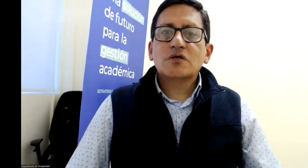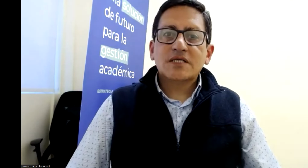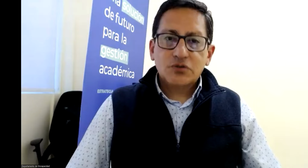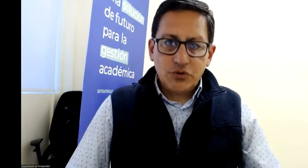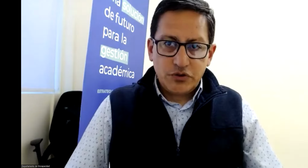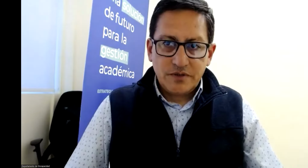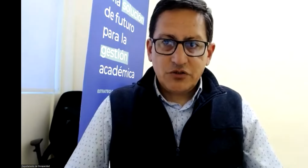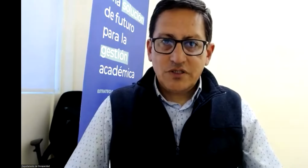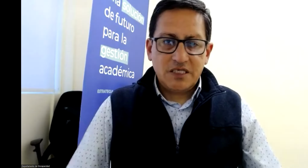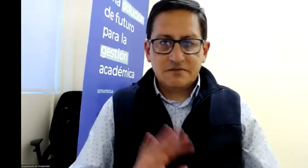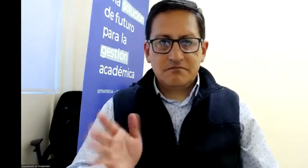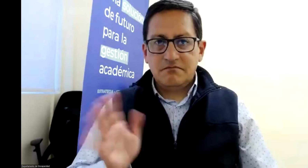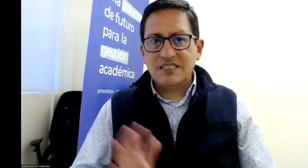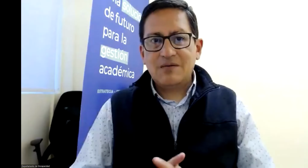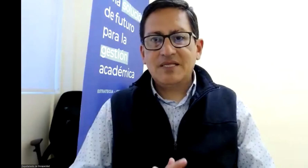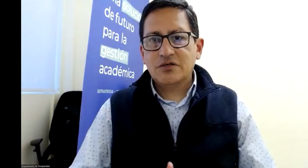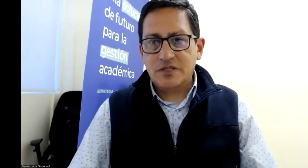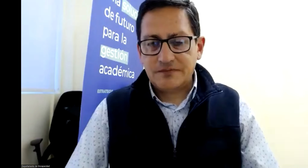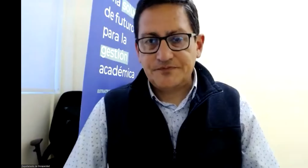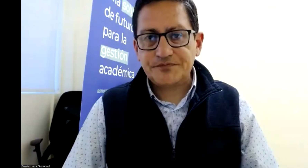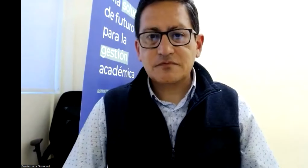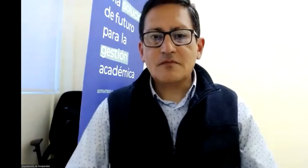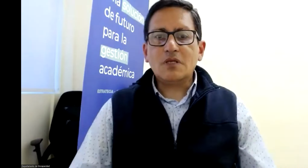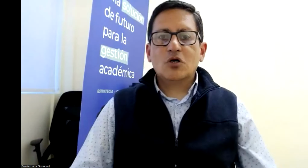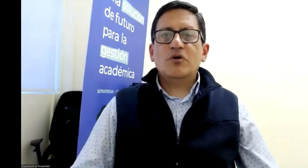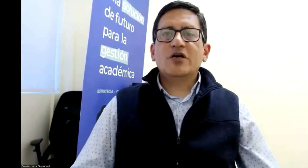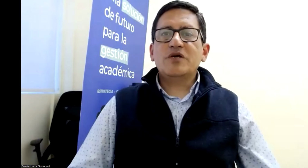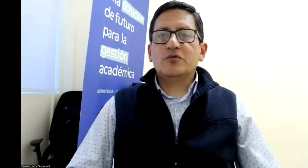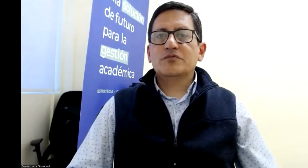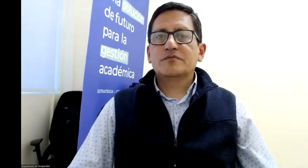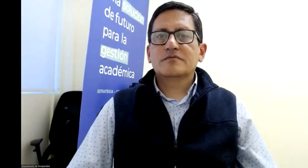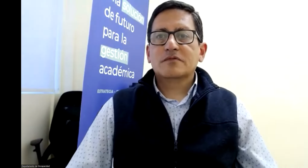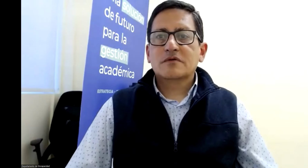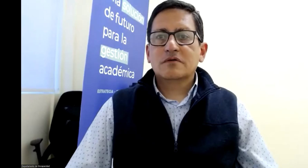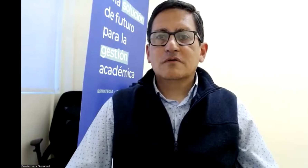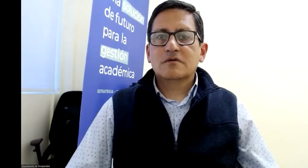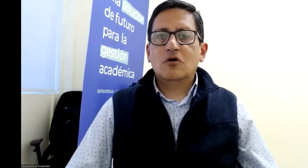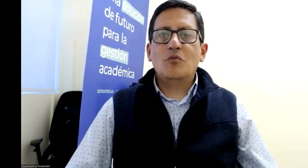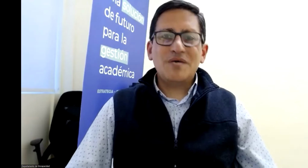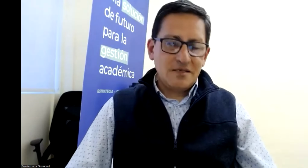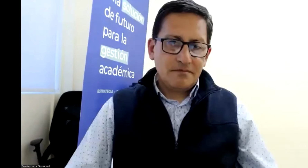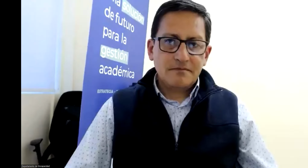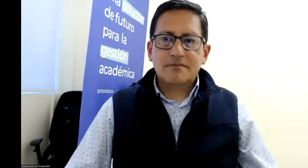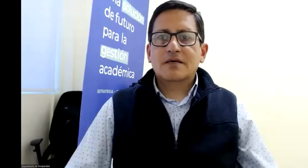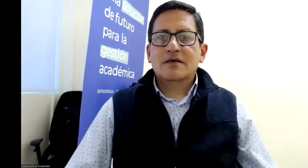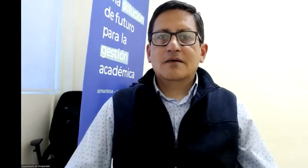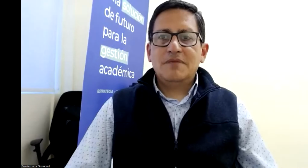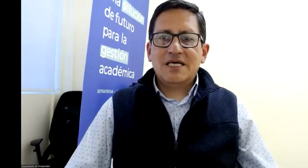y suyo esos tres básicamente esos tres ¿cómo digo mío? o mi mi